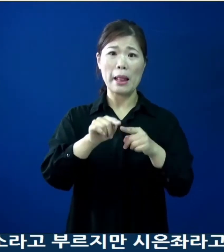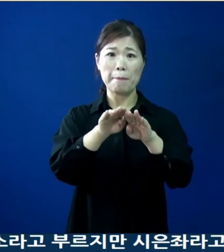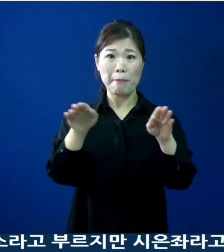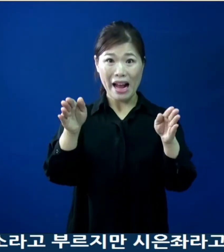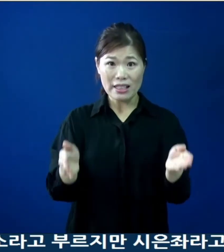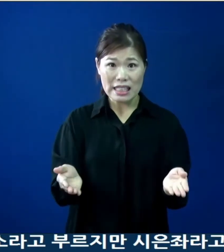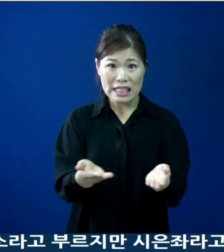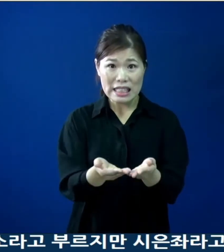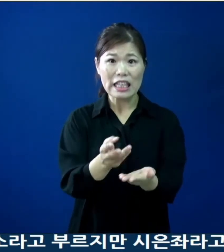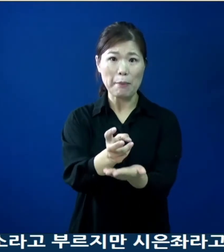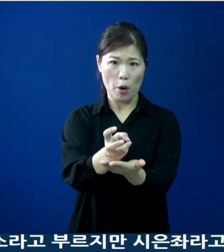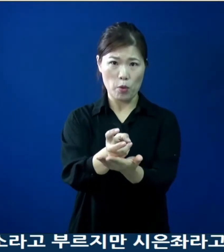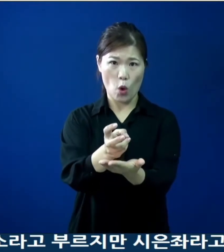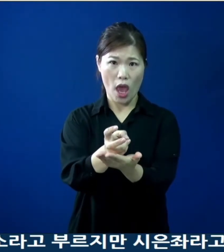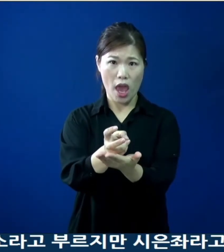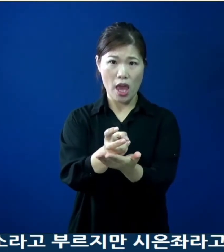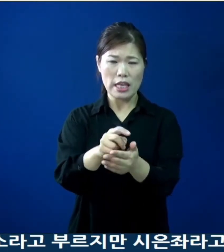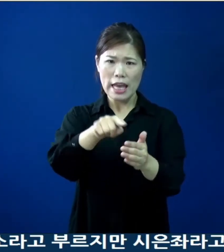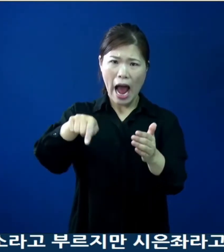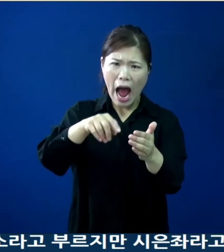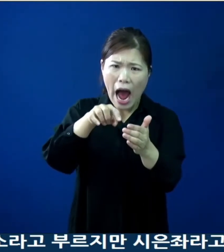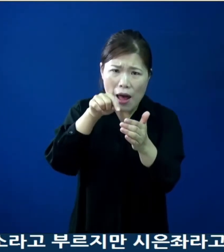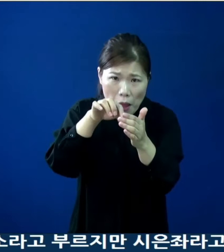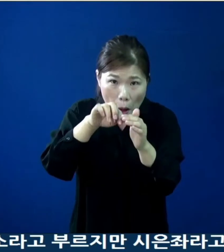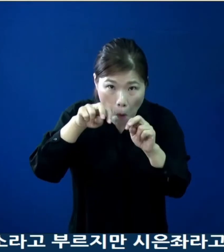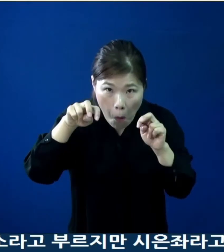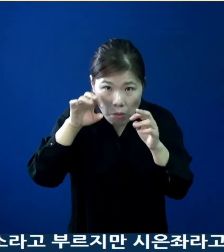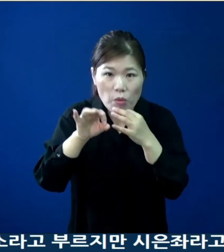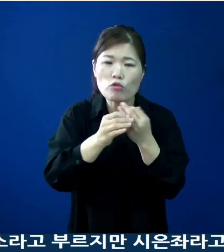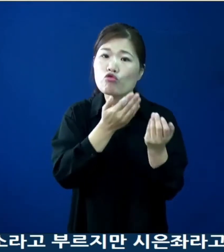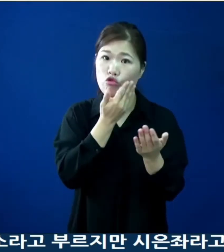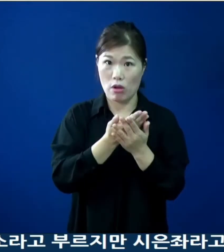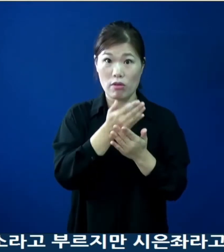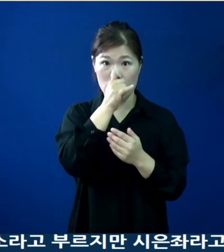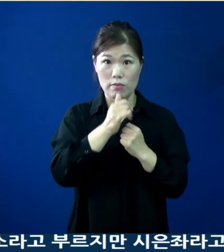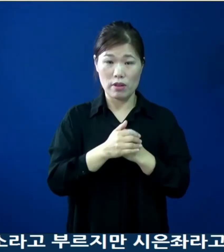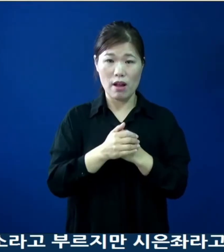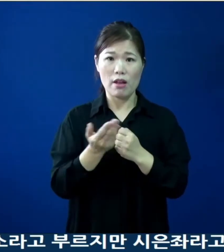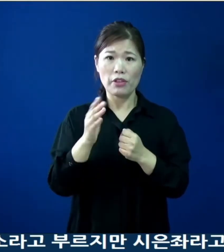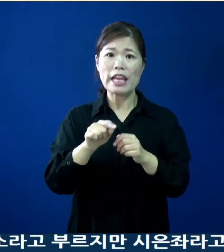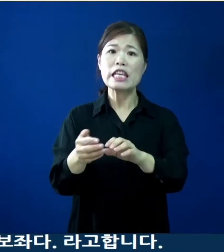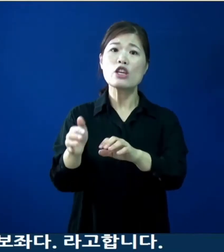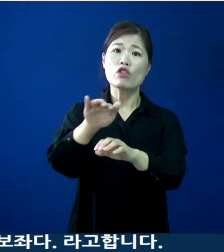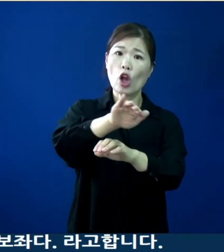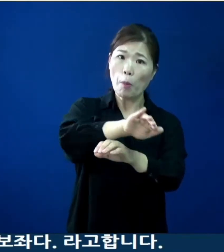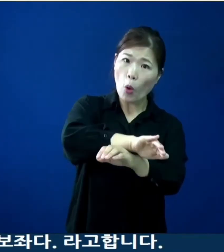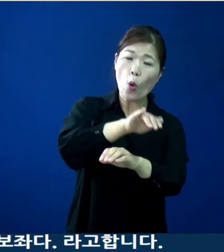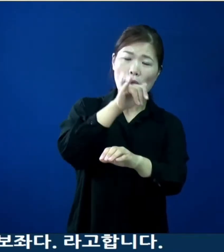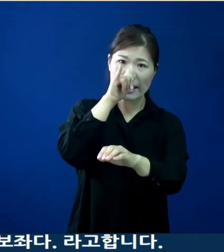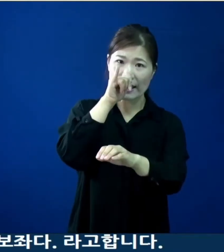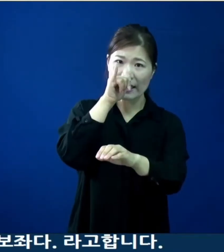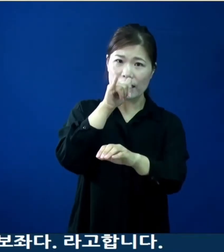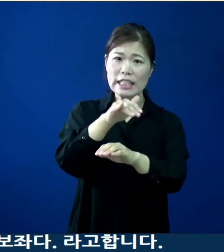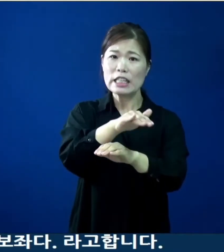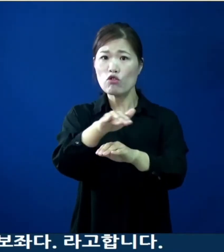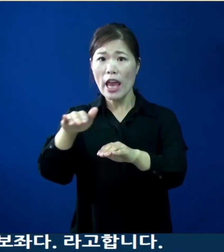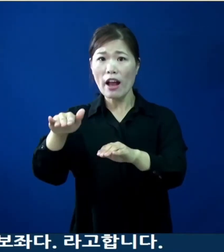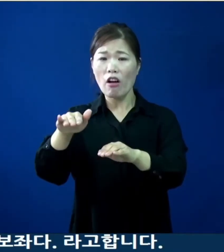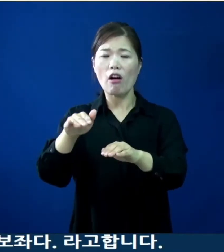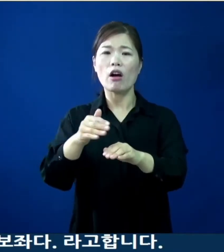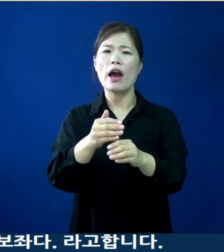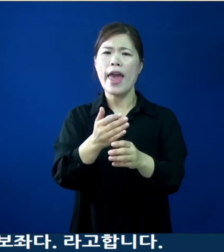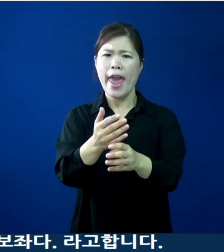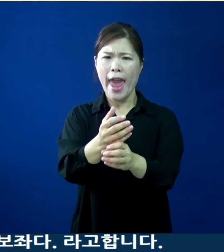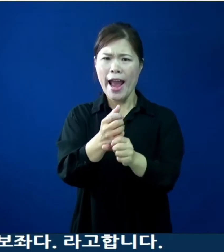된 게 법궤예요. 저 안에도 중요한 것들 들어가 있습니다. 그런데 그 위를 덮고 있는 저 부분이 핵심입니다.